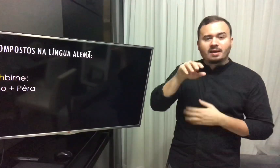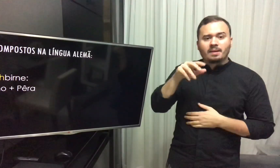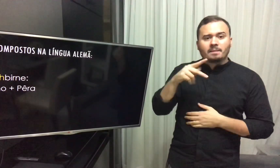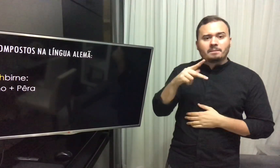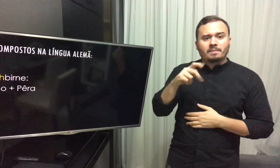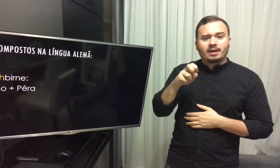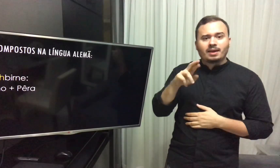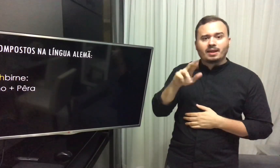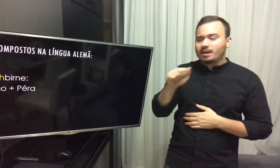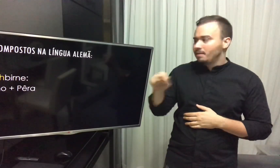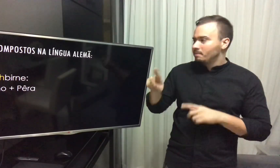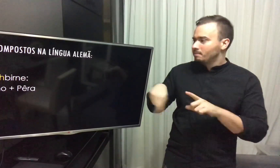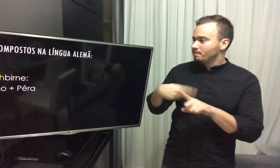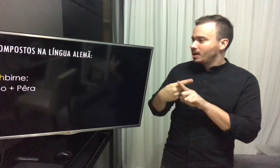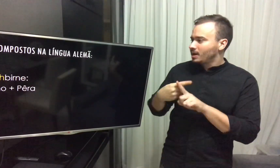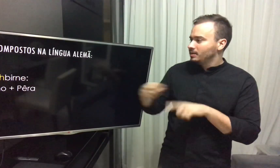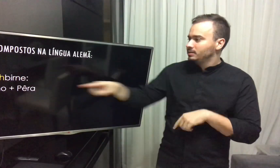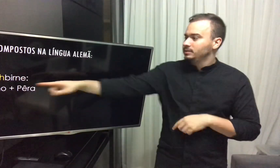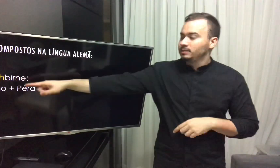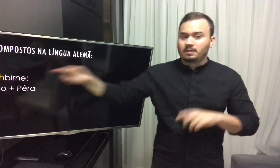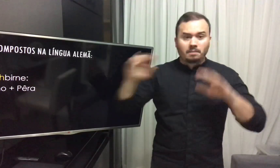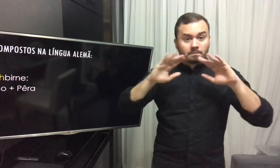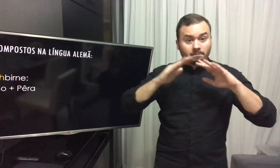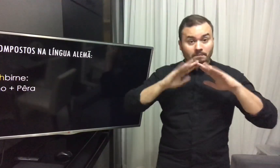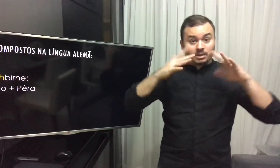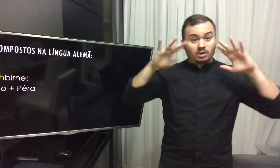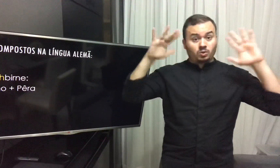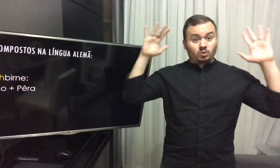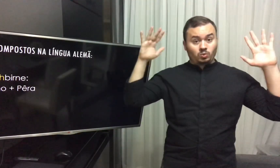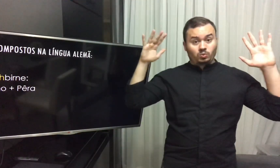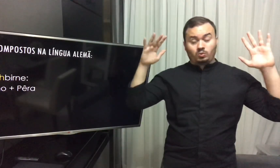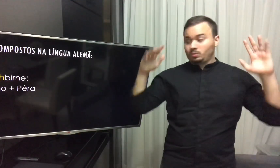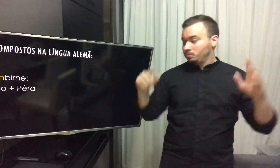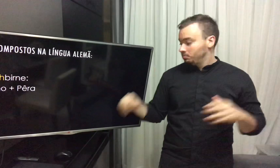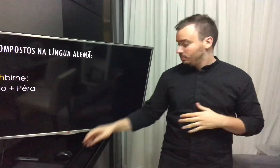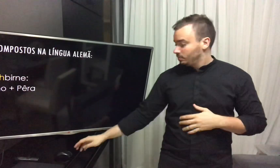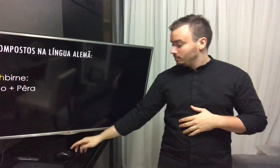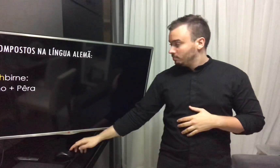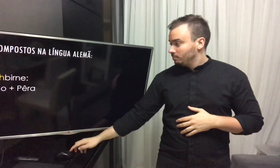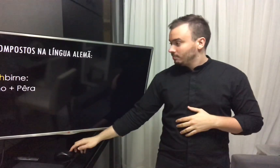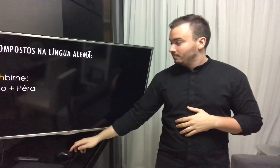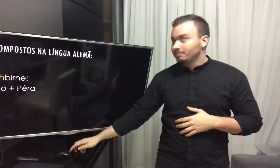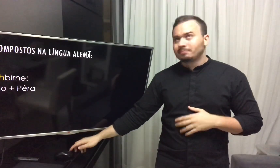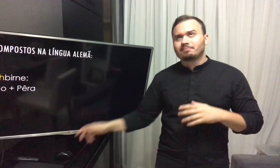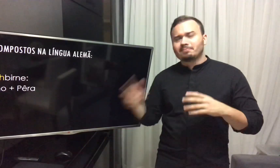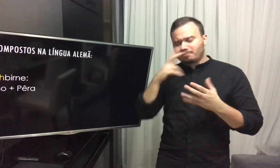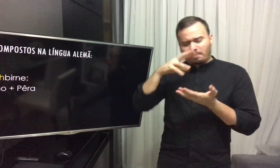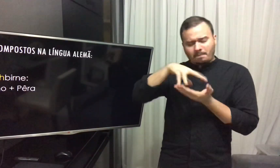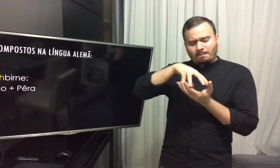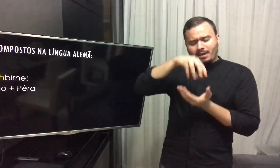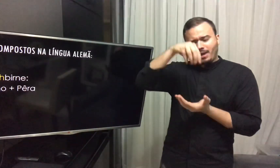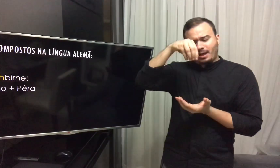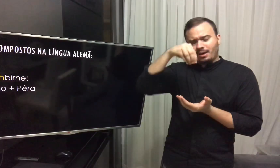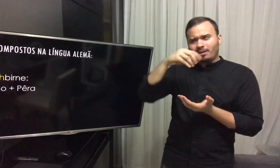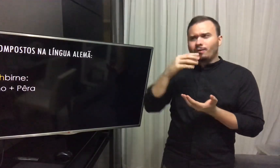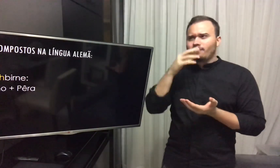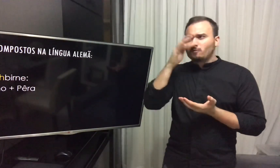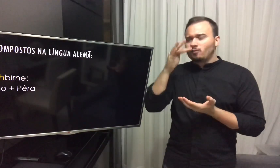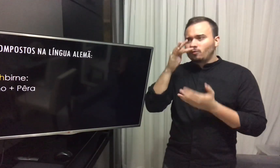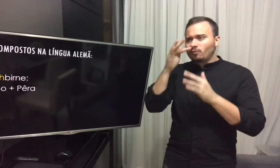Grün, Birne, brilho, mais pera. O que forma? Uma